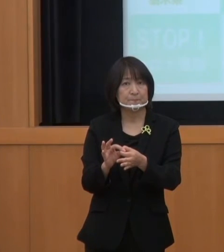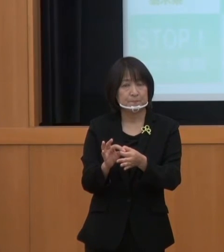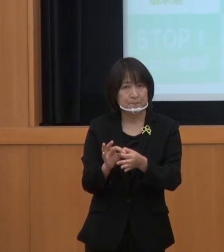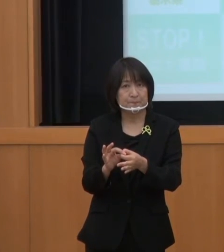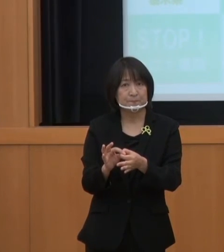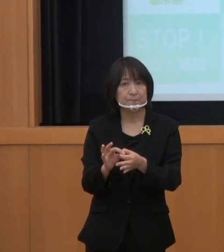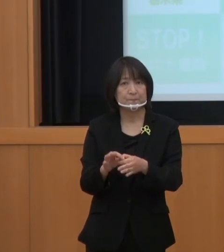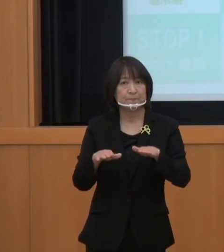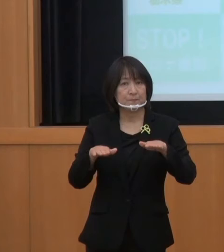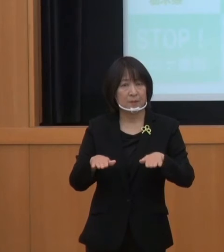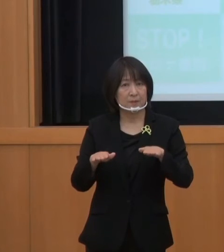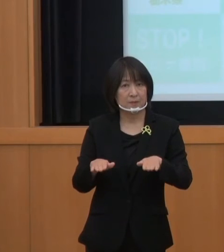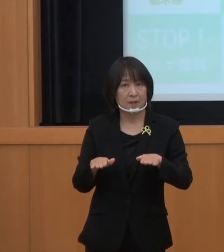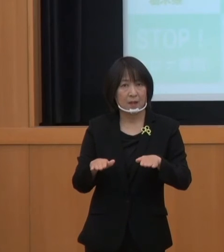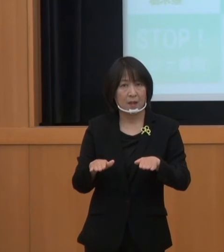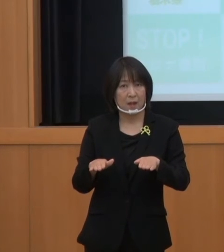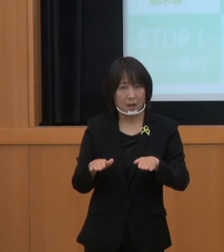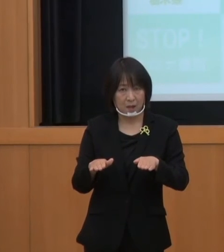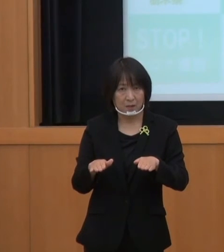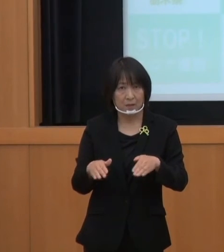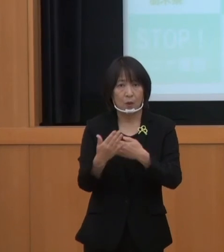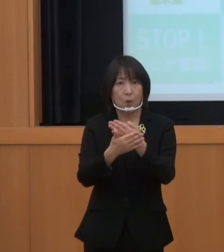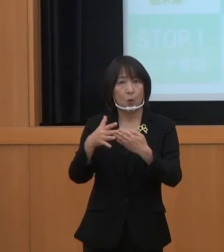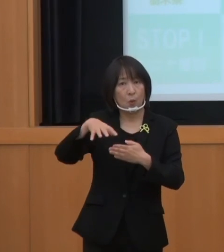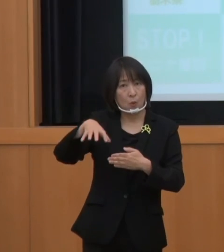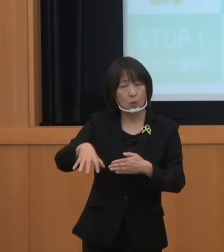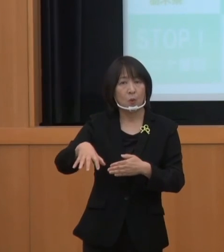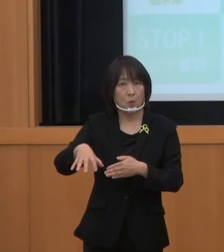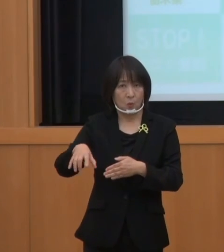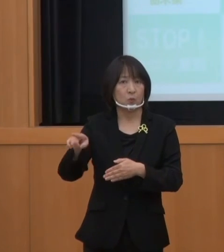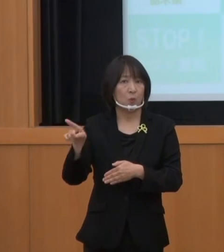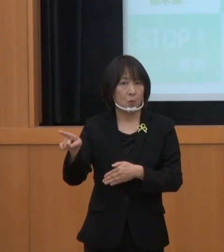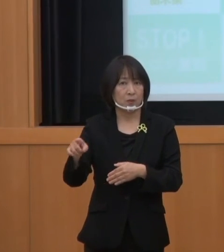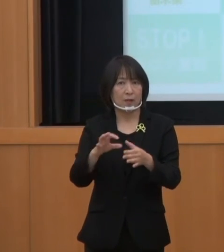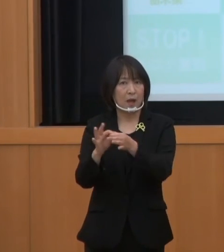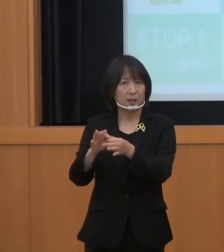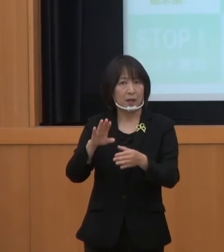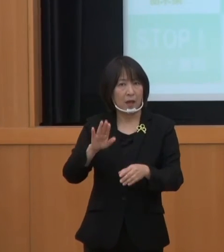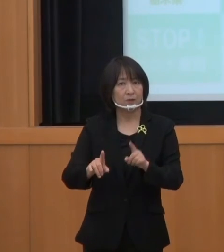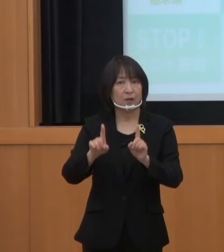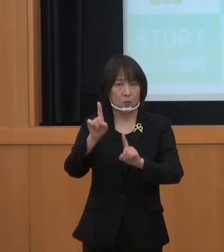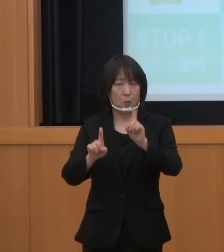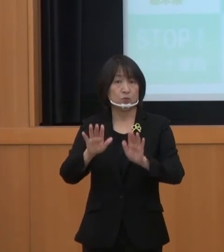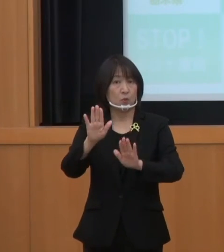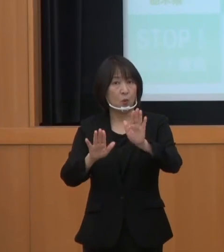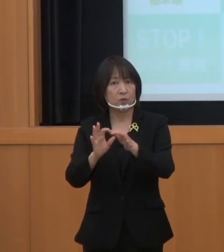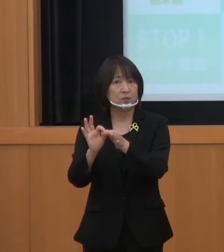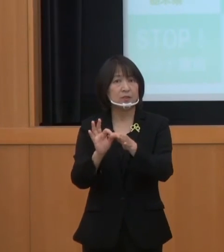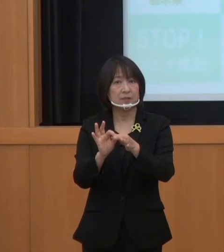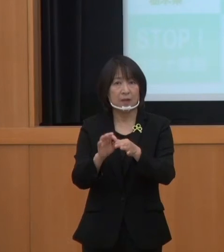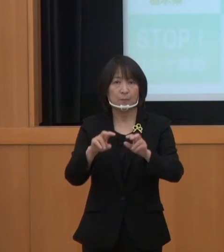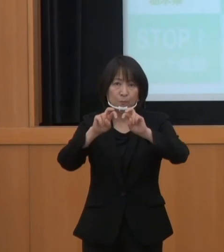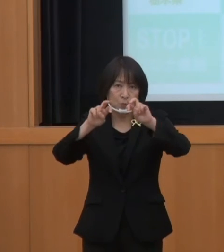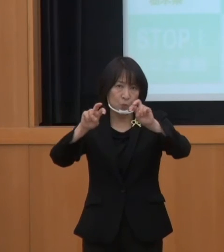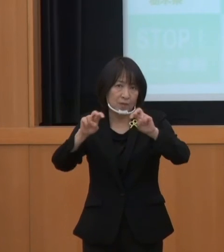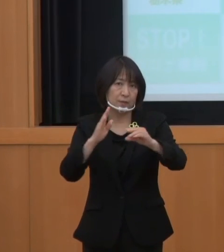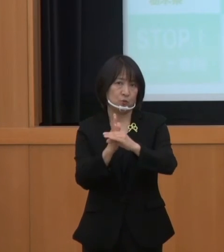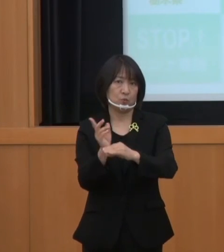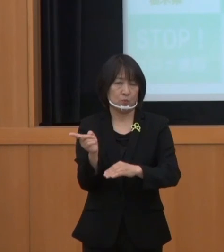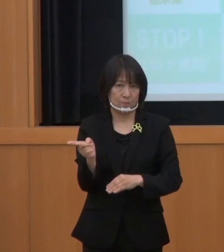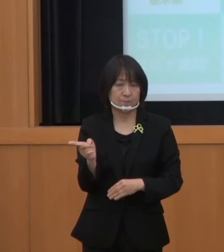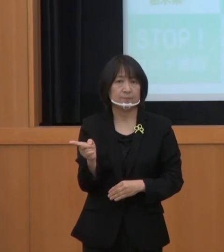ては現在保健所の方でその関連性なりですね、状況等を今詳しく分析しております